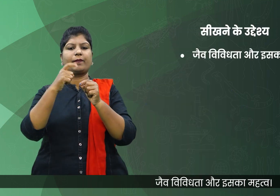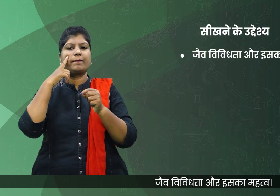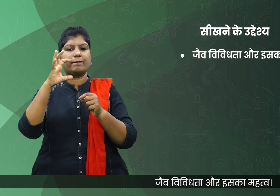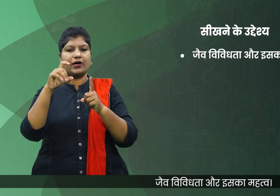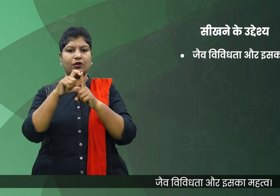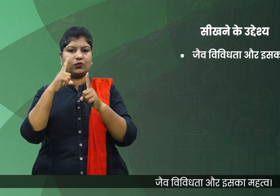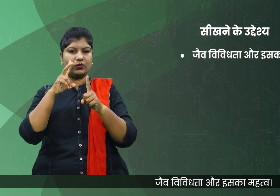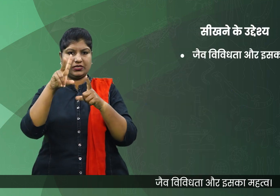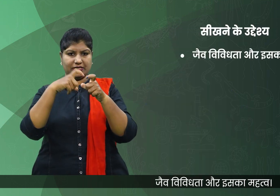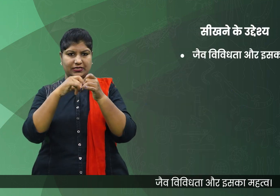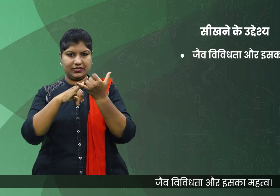और इसका महत्व।